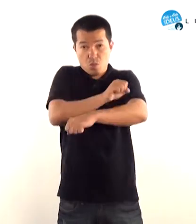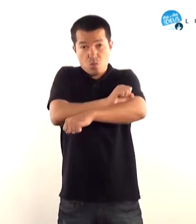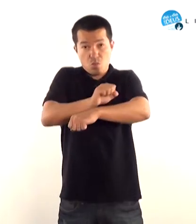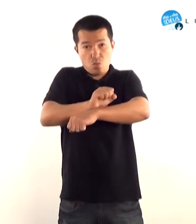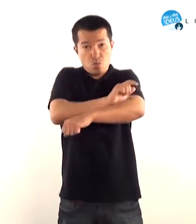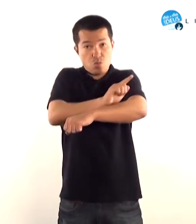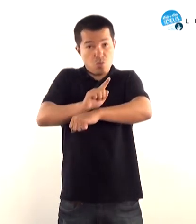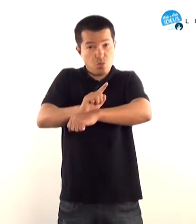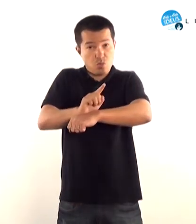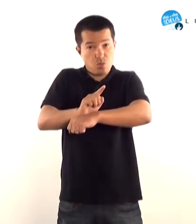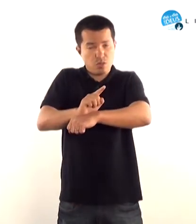Elohim.